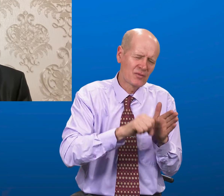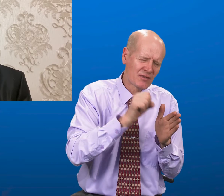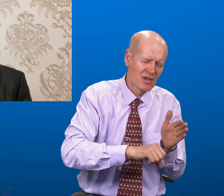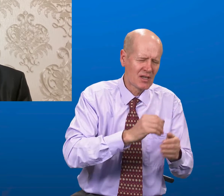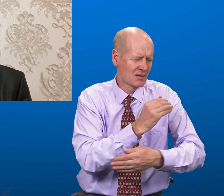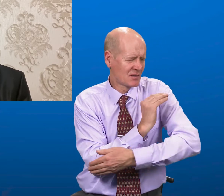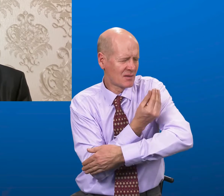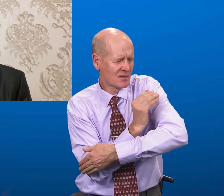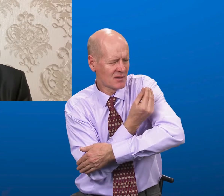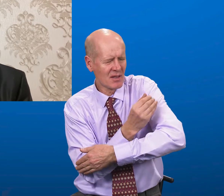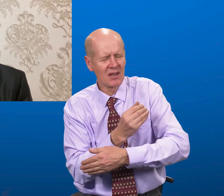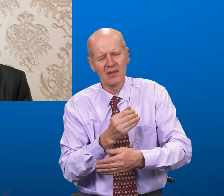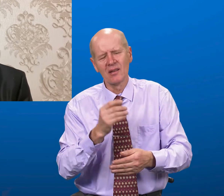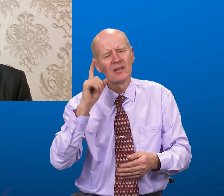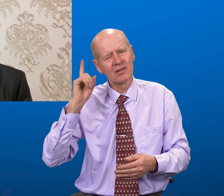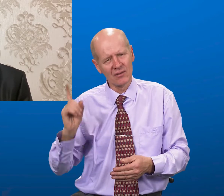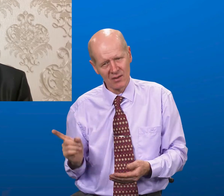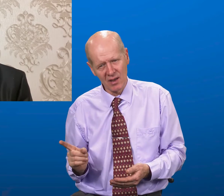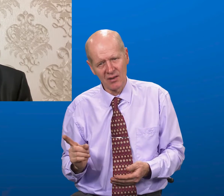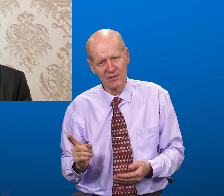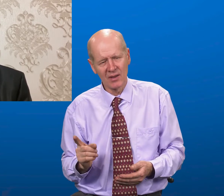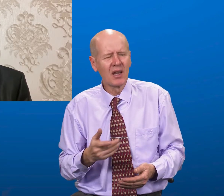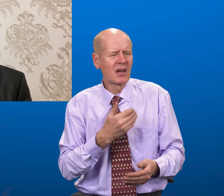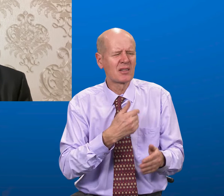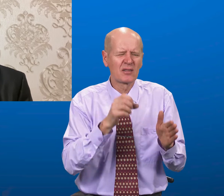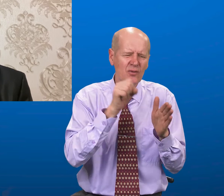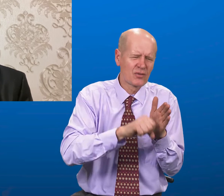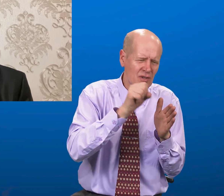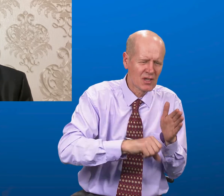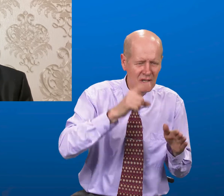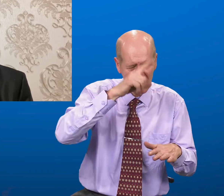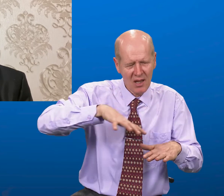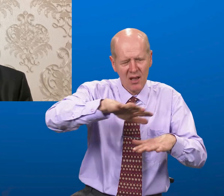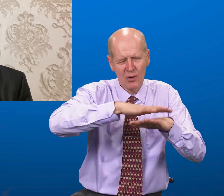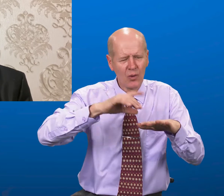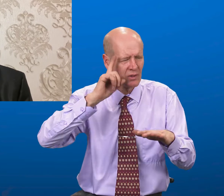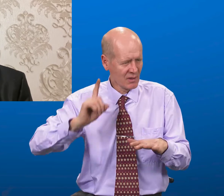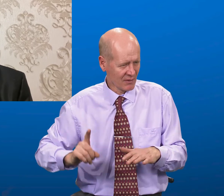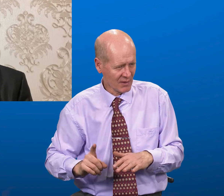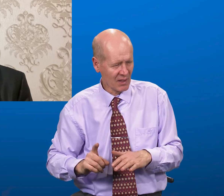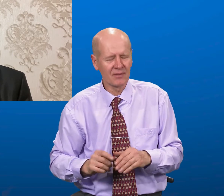хвост, она не знала, как себя вести. Но со временем